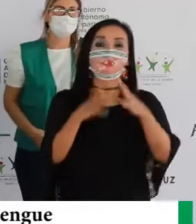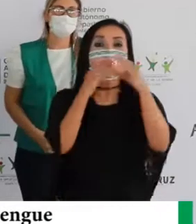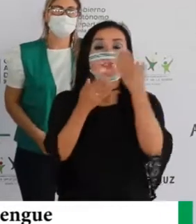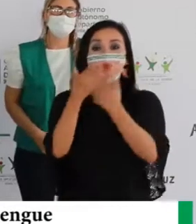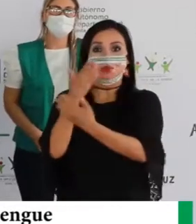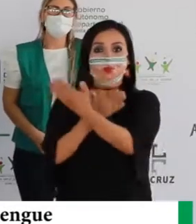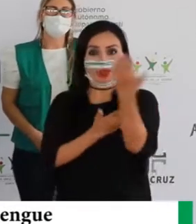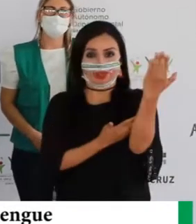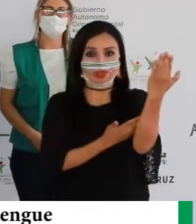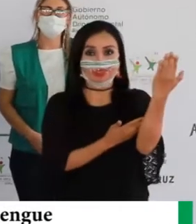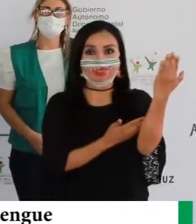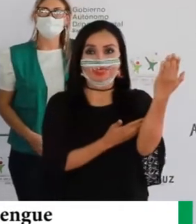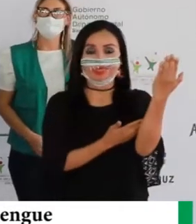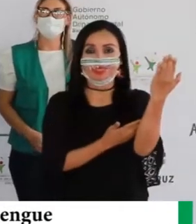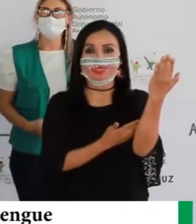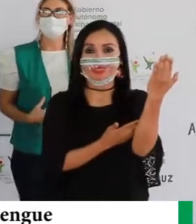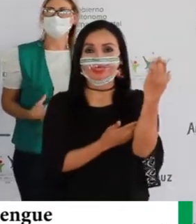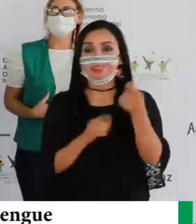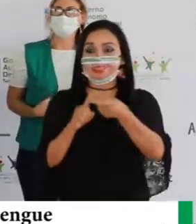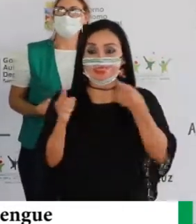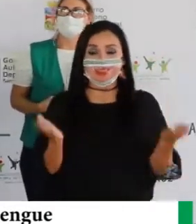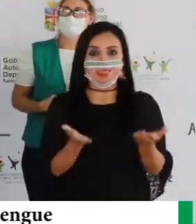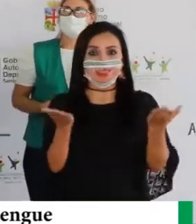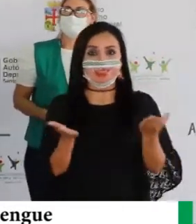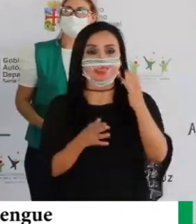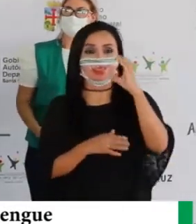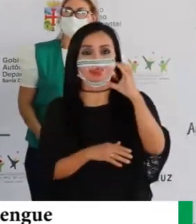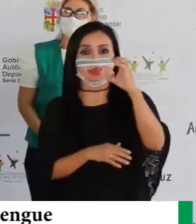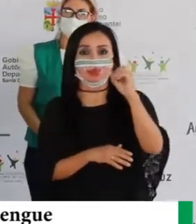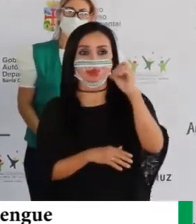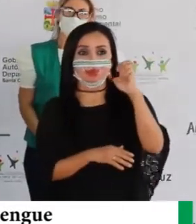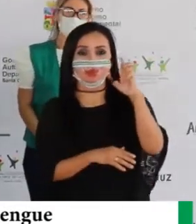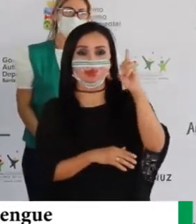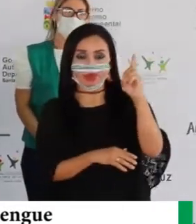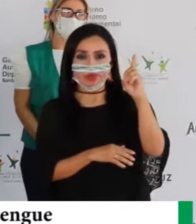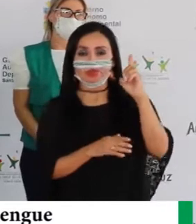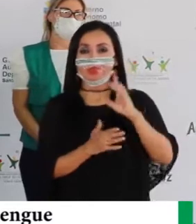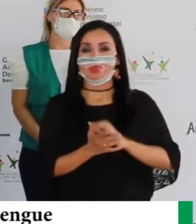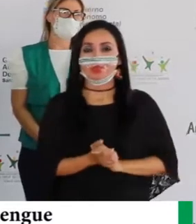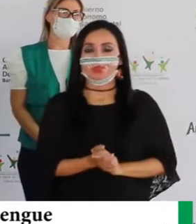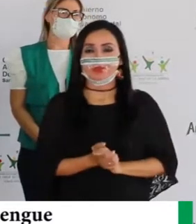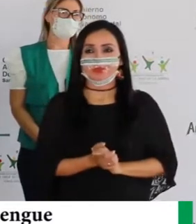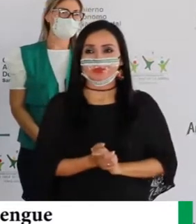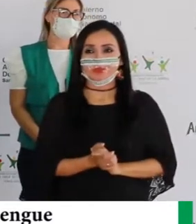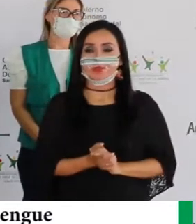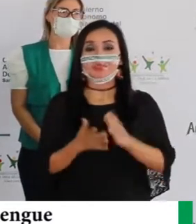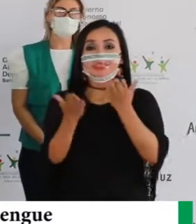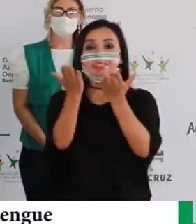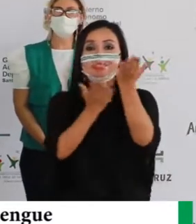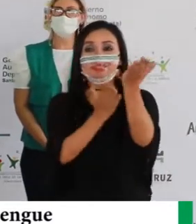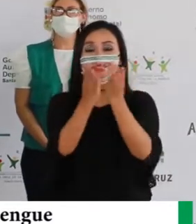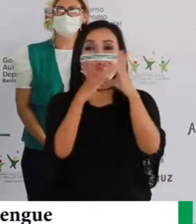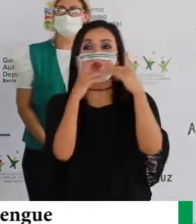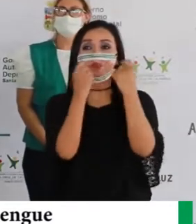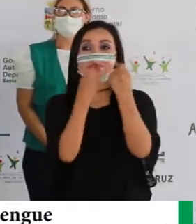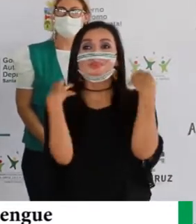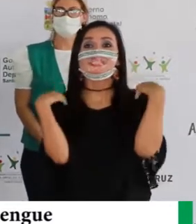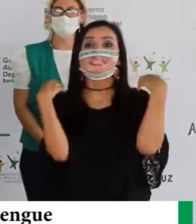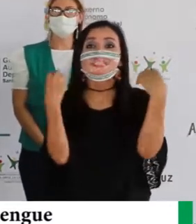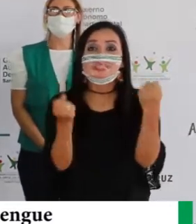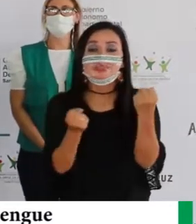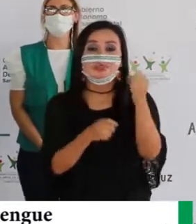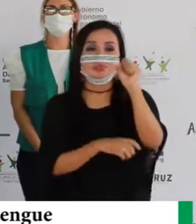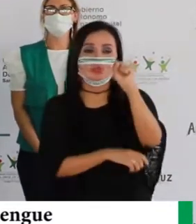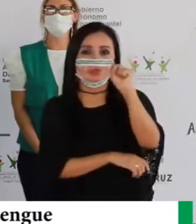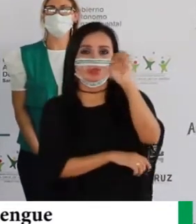Muy buenos días. Desde el Centro de Operaciones de Emergencia Departamental, el Servicio Departamental de Salud